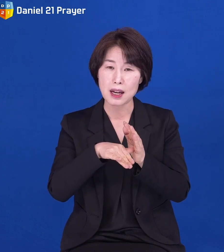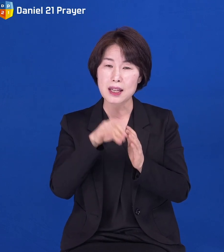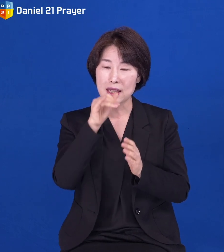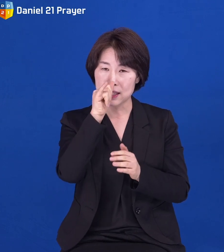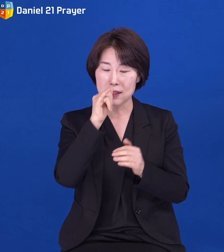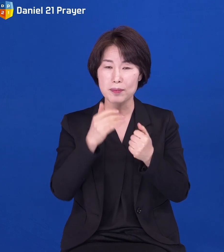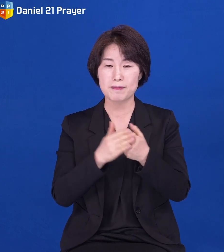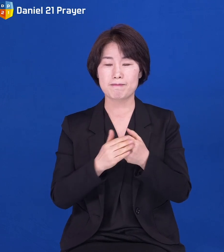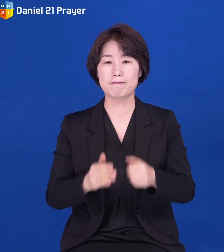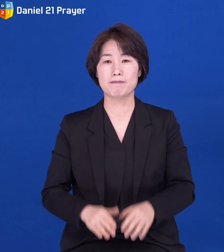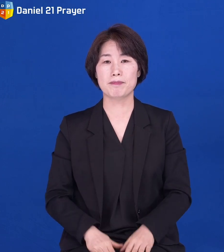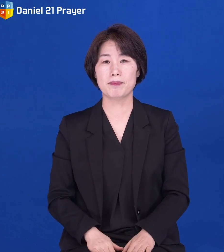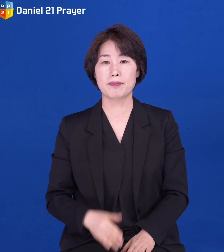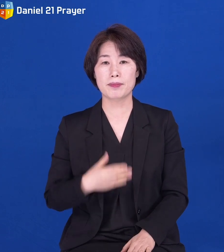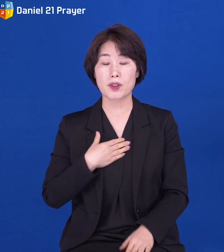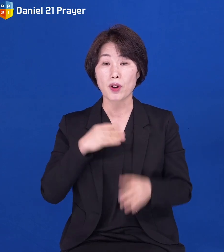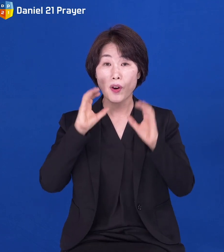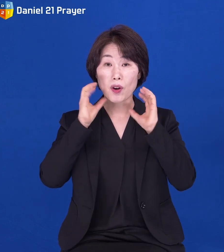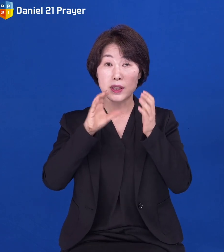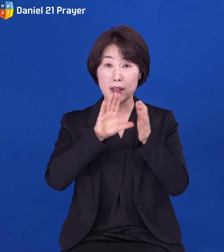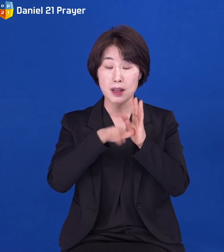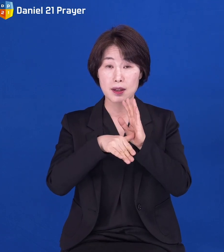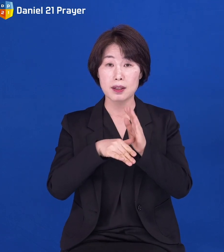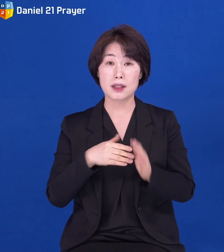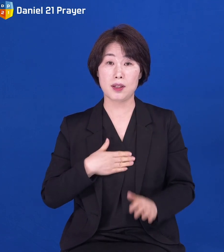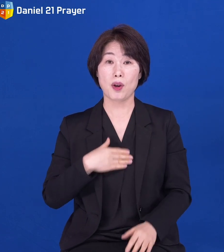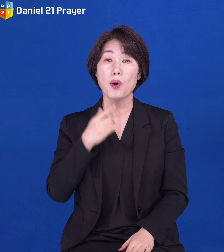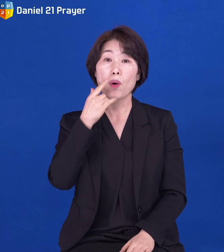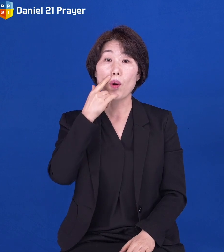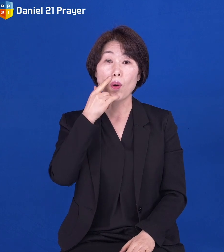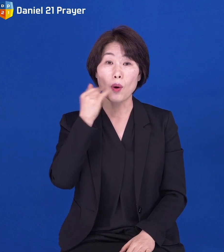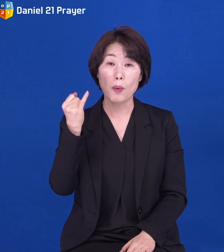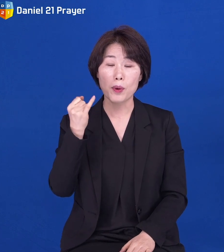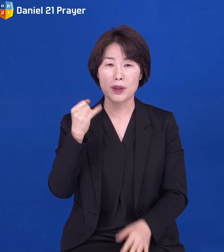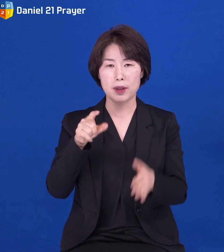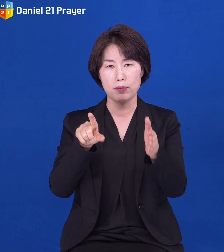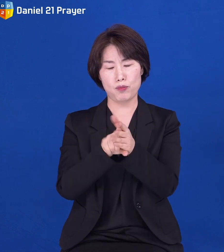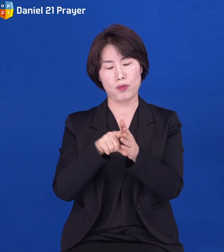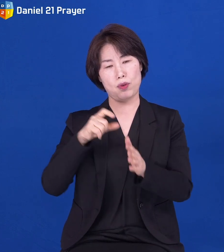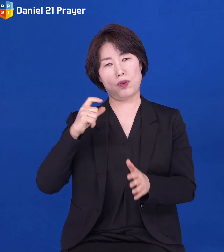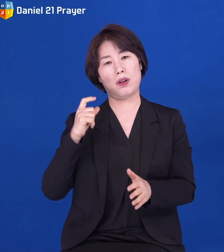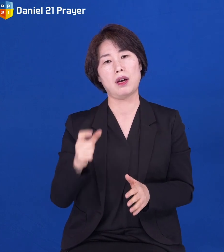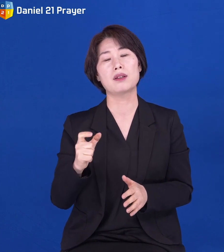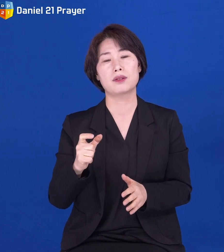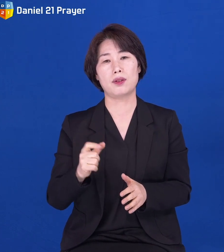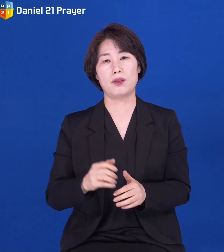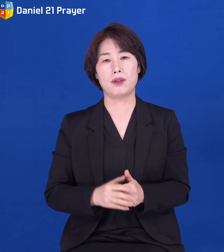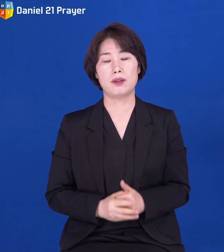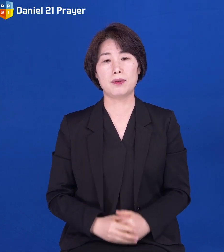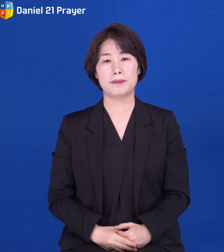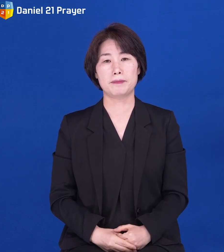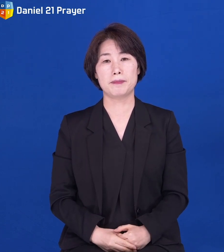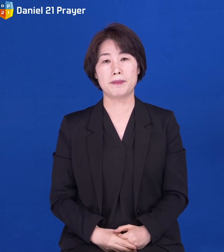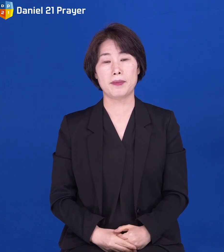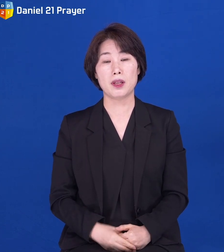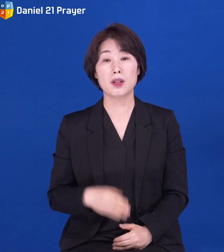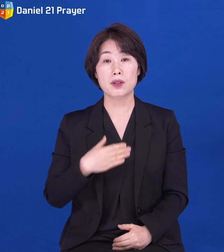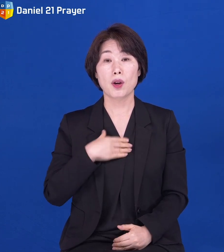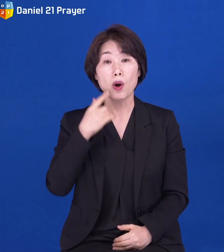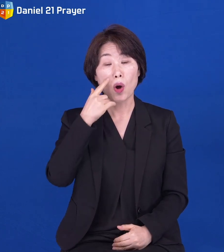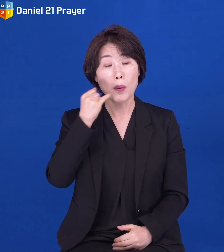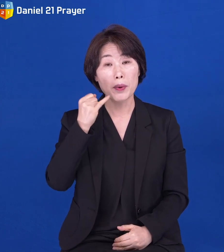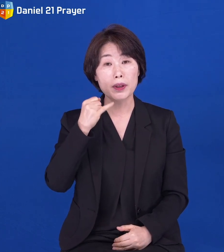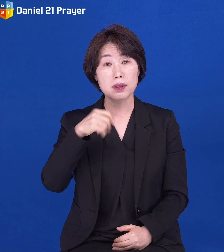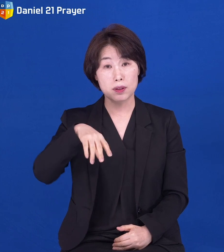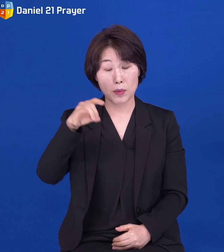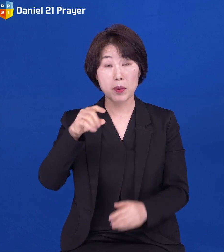저는 어렸을 때 저희 어머니가 굉장히 신앙심이 좋으셨어요. 저희 어머니도 원래는 믿지 않으셨다가